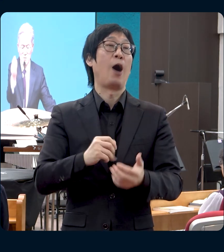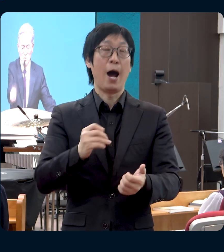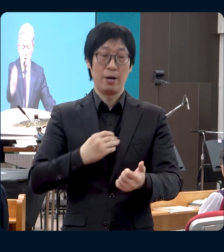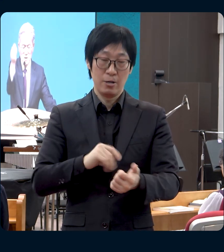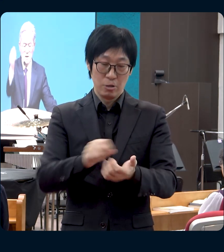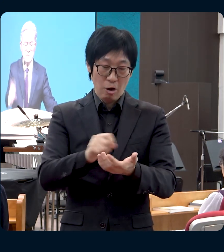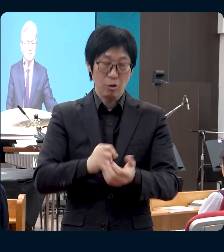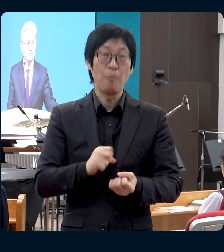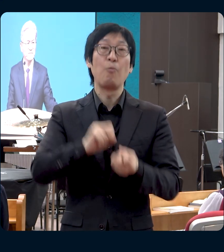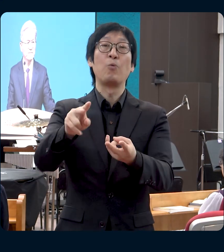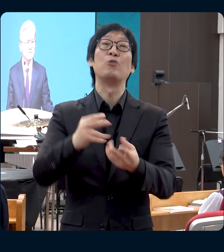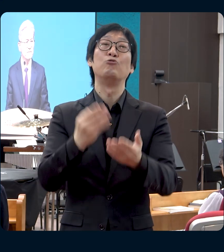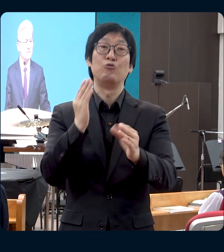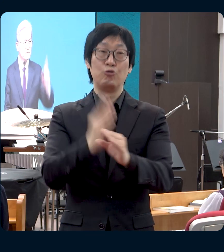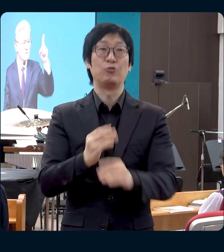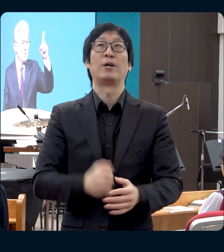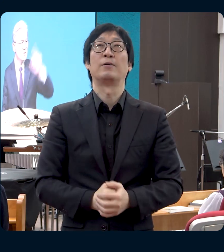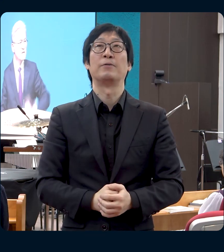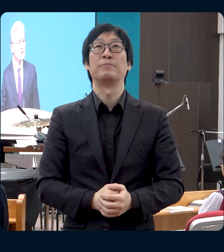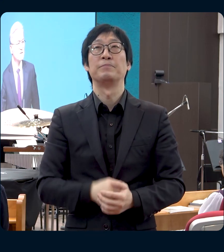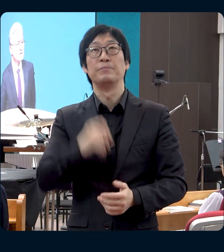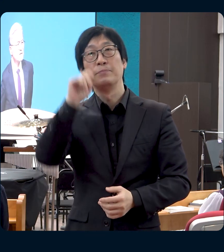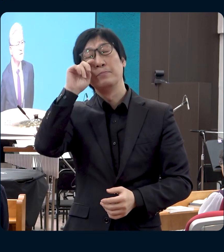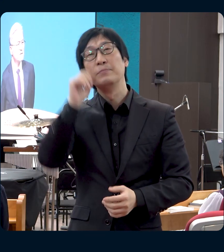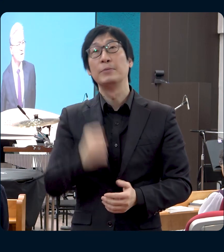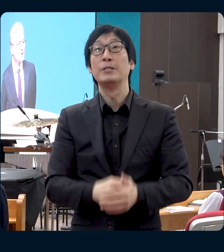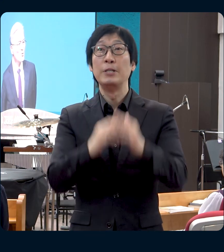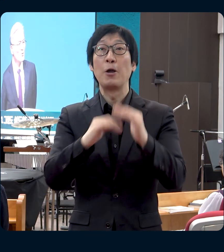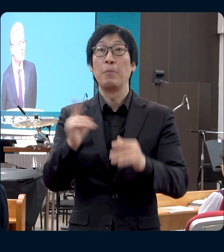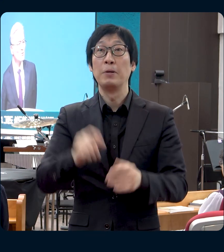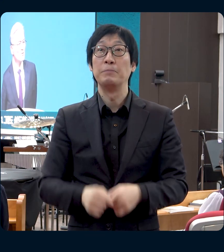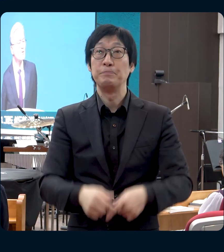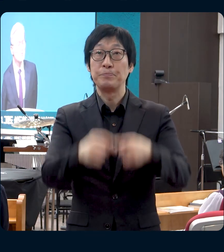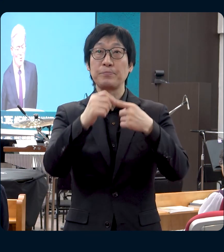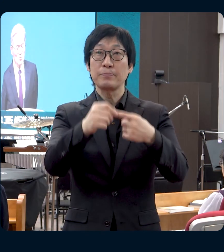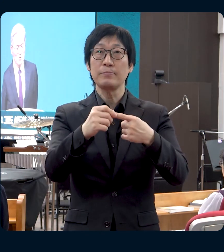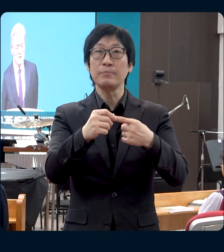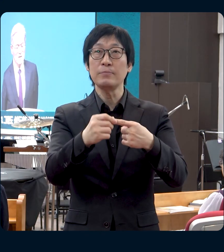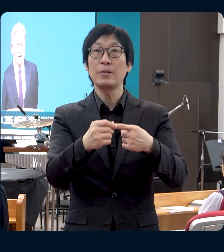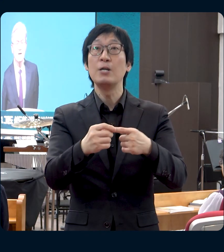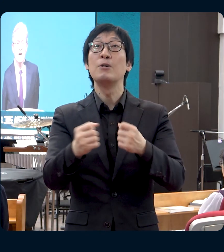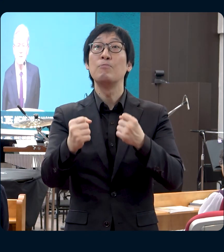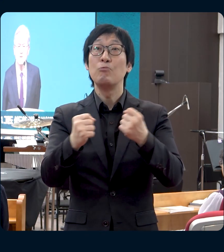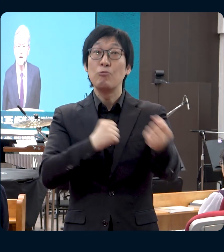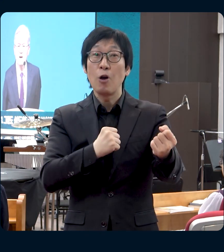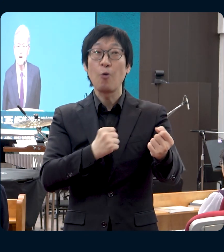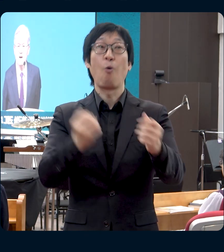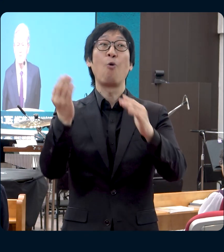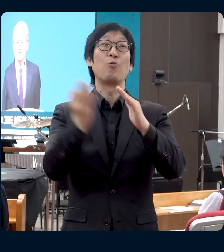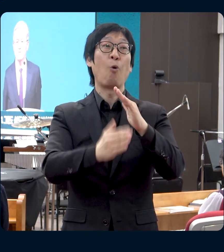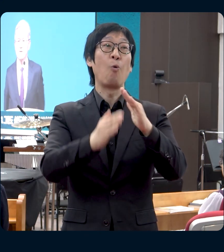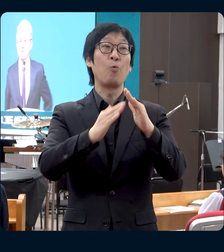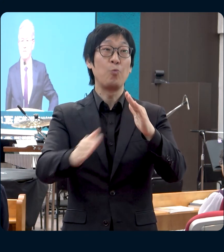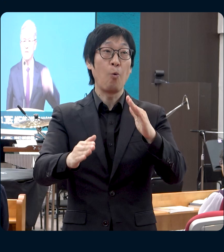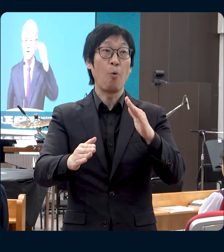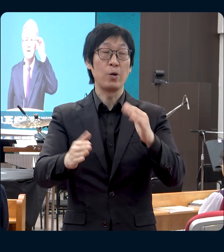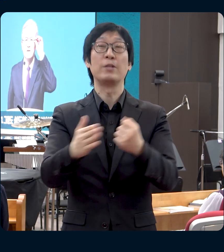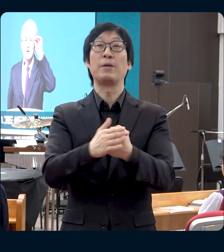메시지가 무엇인가? 첫 번째, 그래도 성도이기에 감사하라 하는